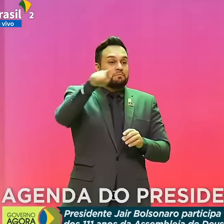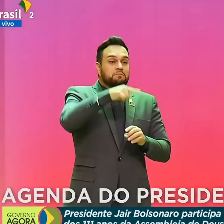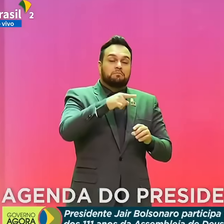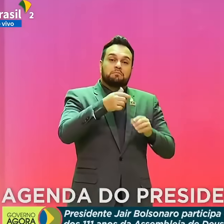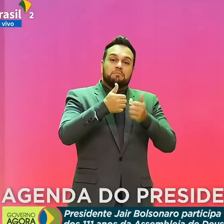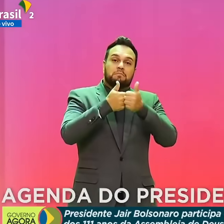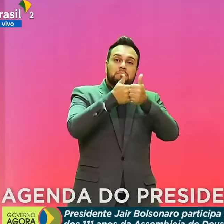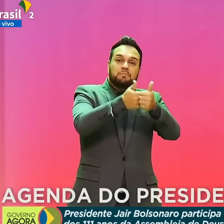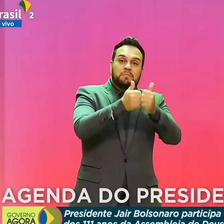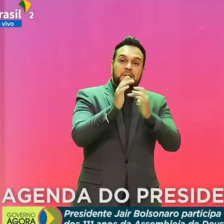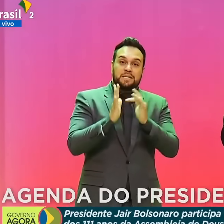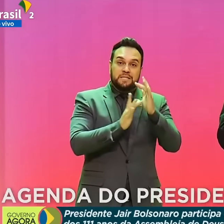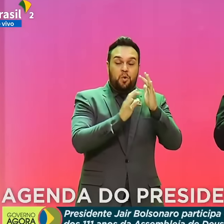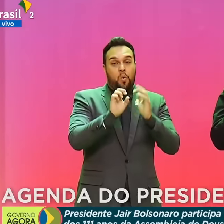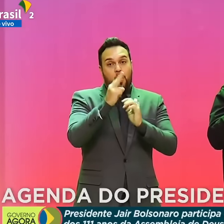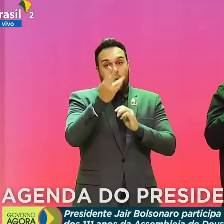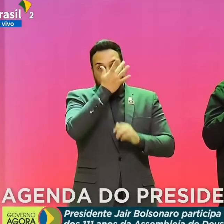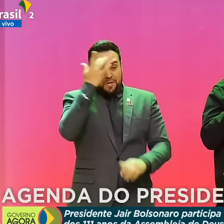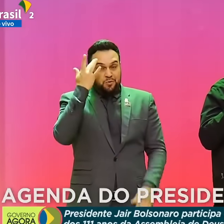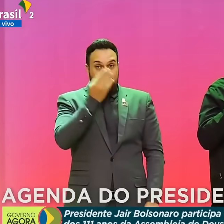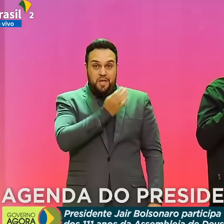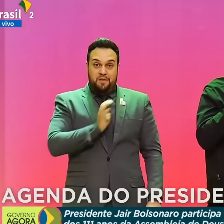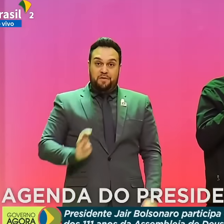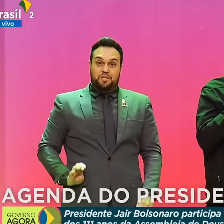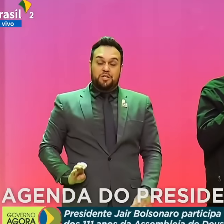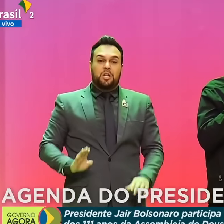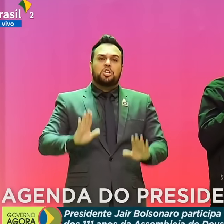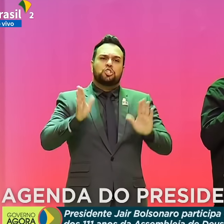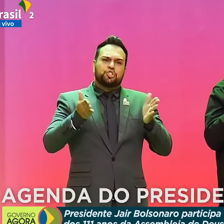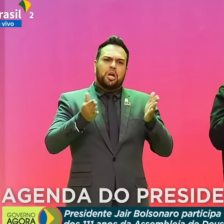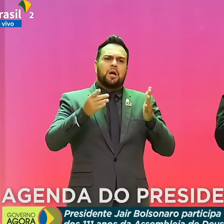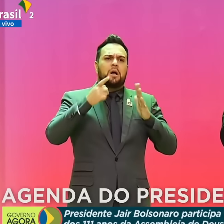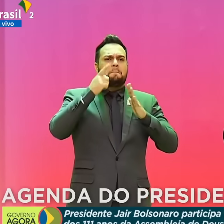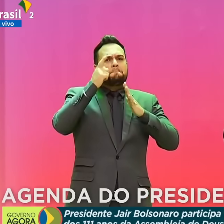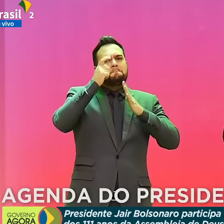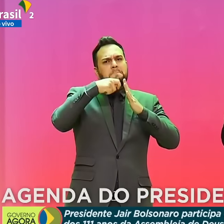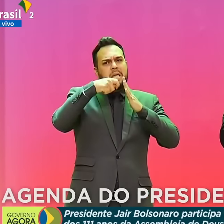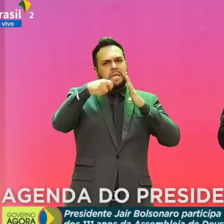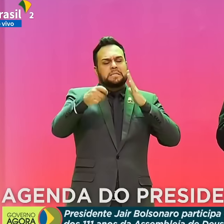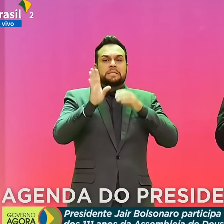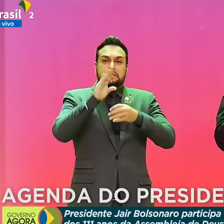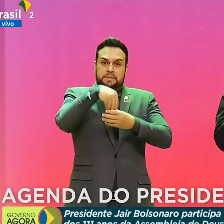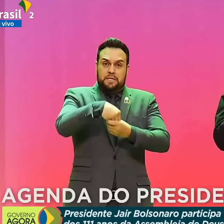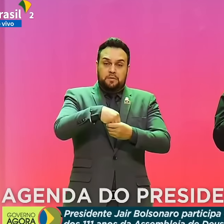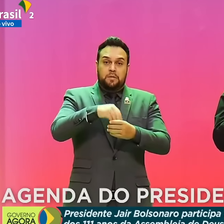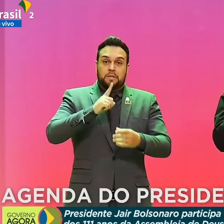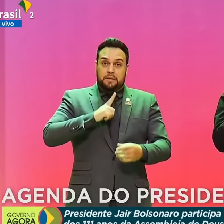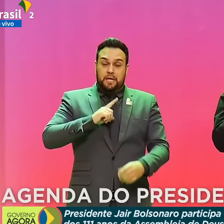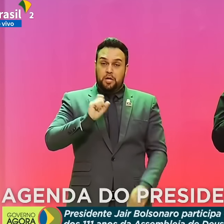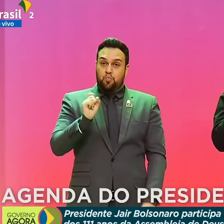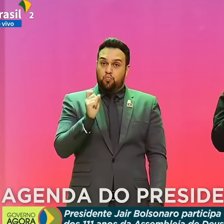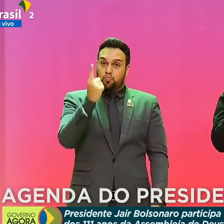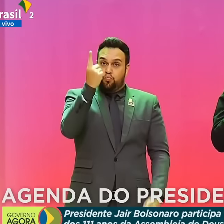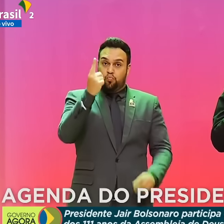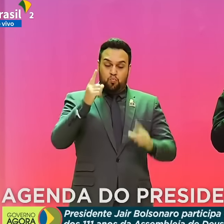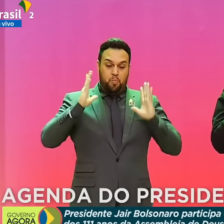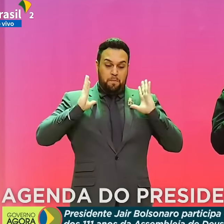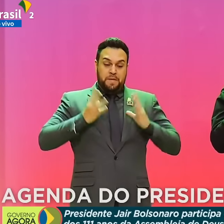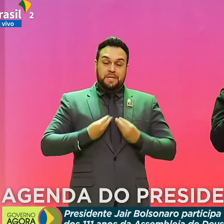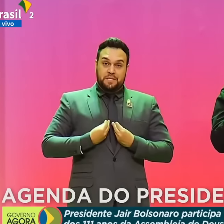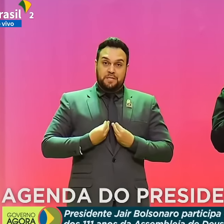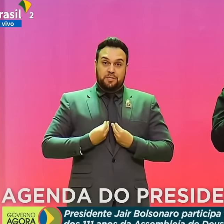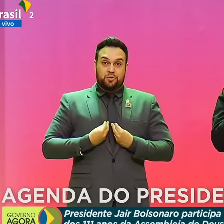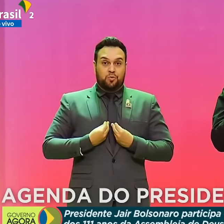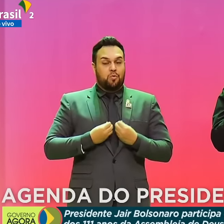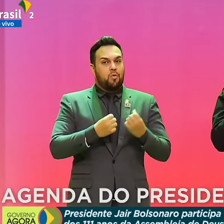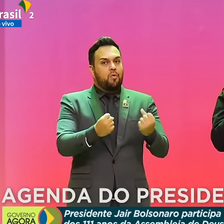evangélicos. Creio que hoje, depois de alguns meses lá dentro, temos um ministro com M